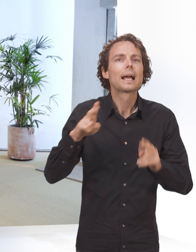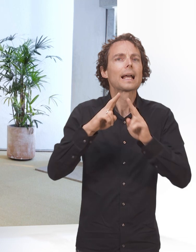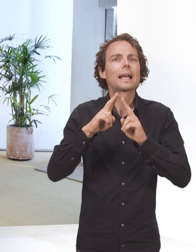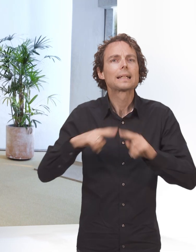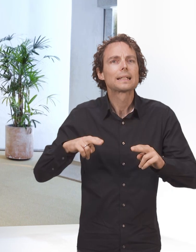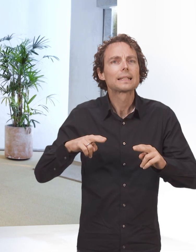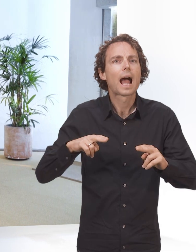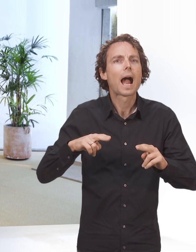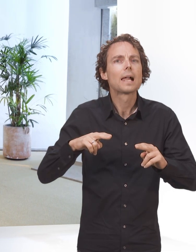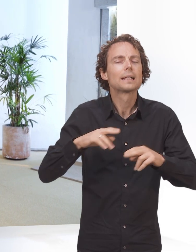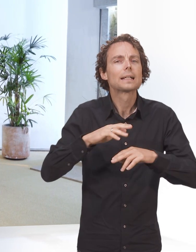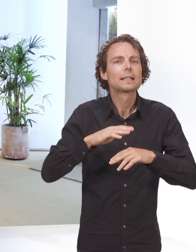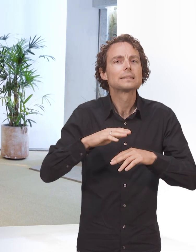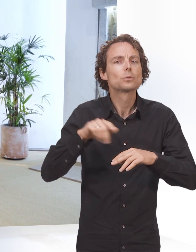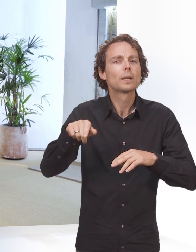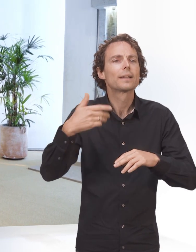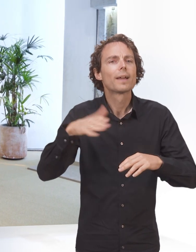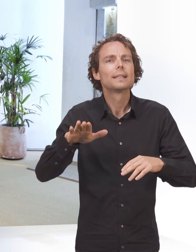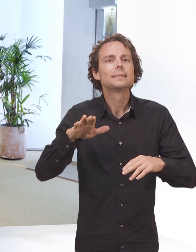Karlsruhe gegangen und hat einer kleine so